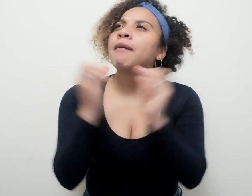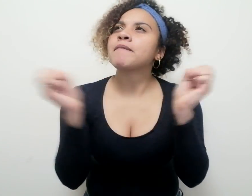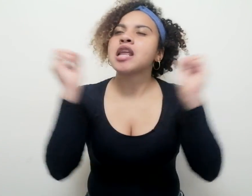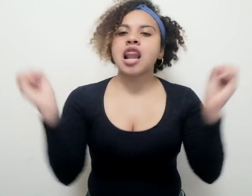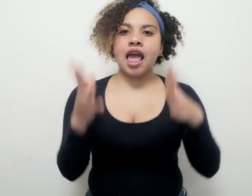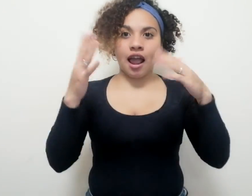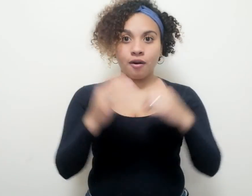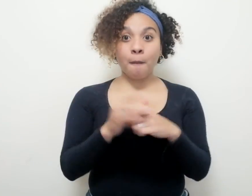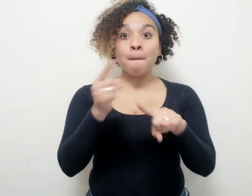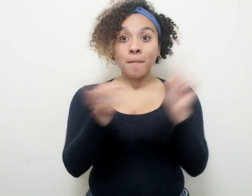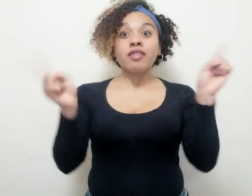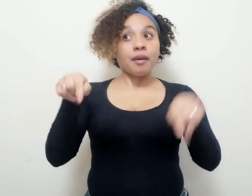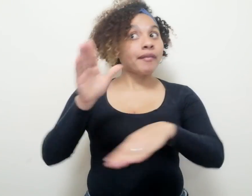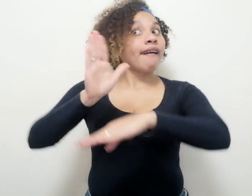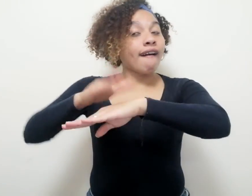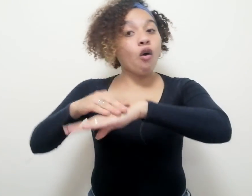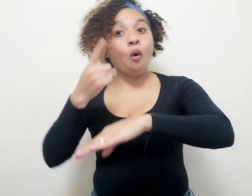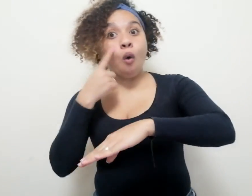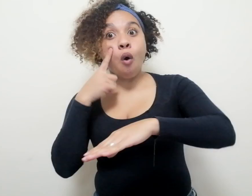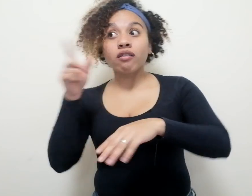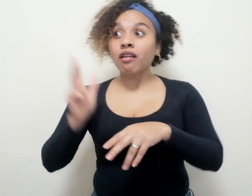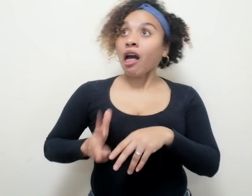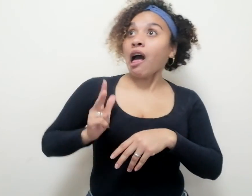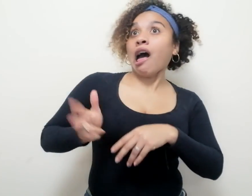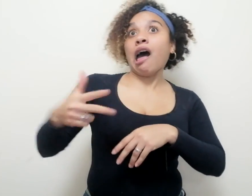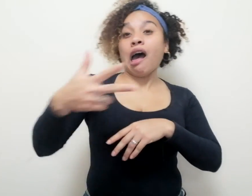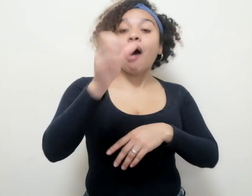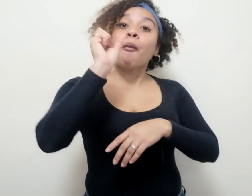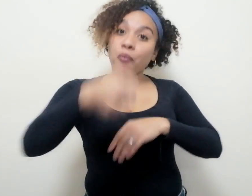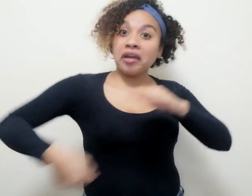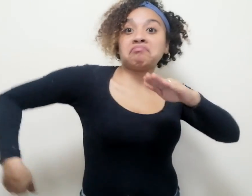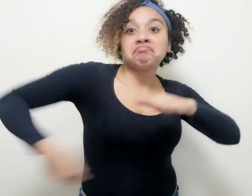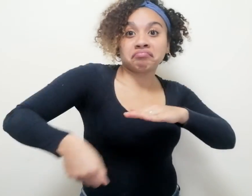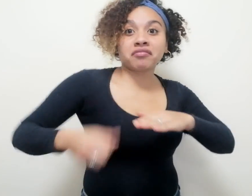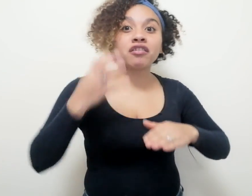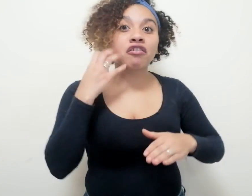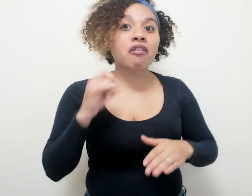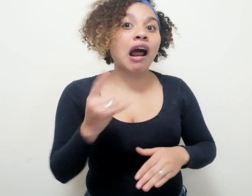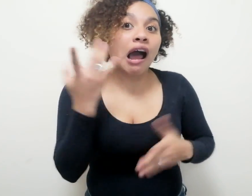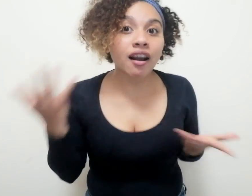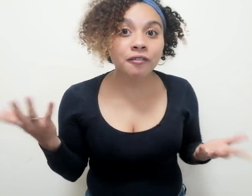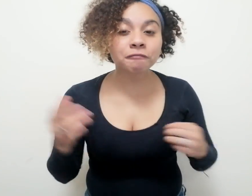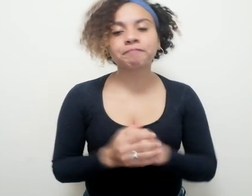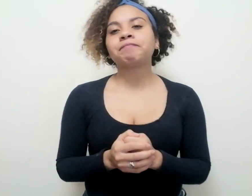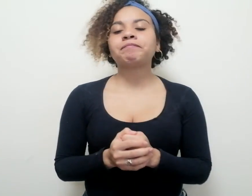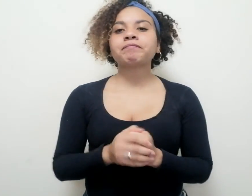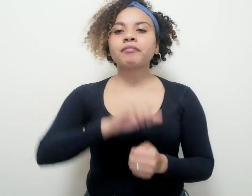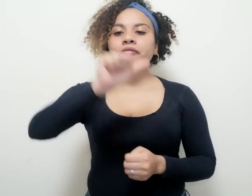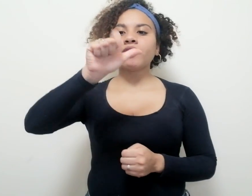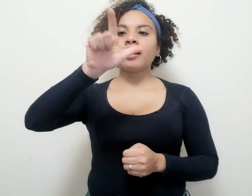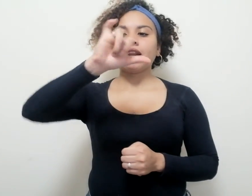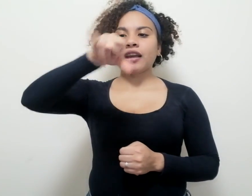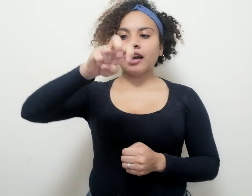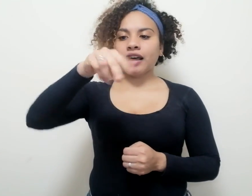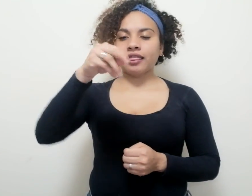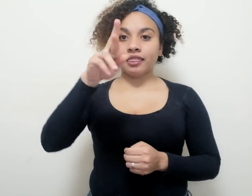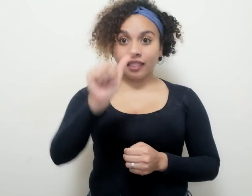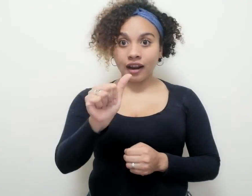pero también le advierten que en el sendero peatonal lo pueden atracar. Alejandra Costamagna